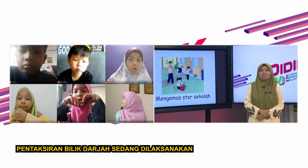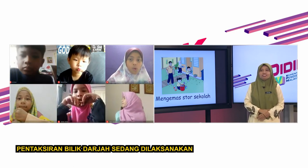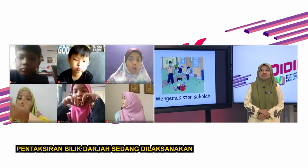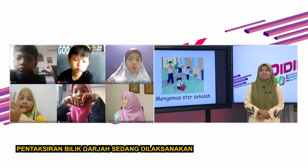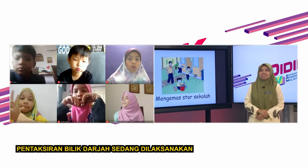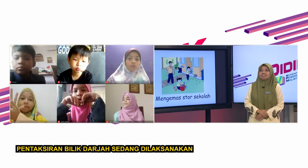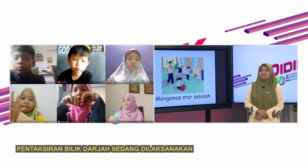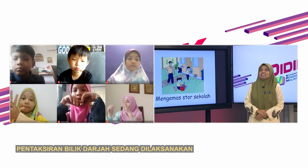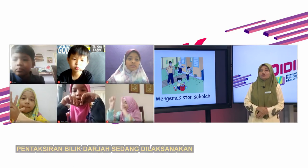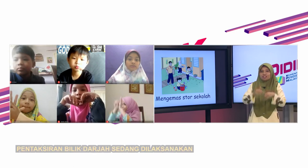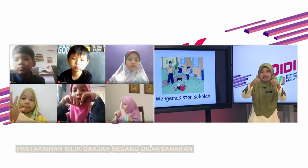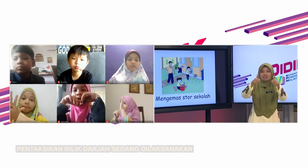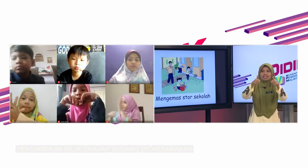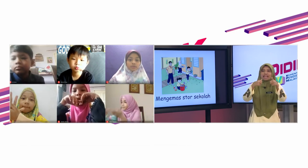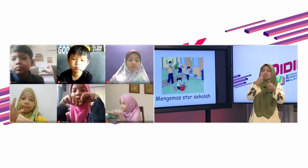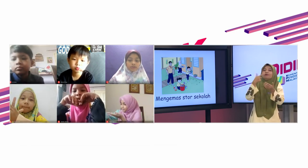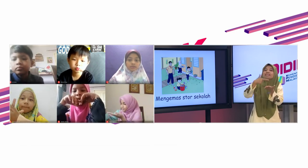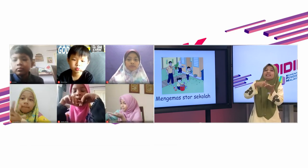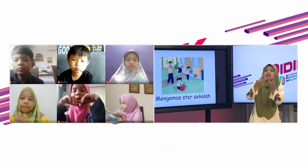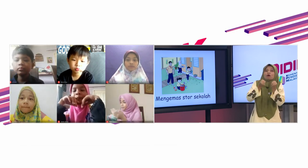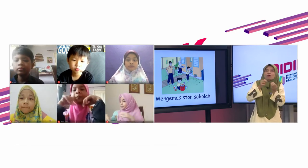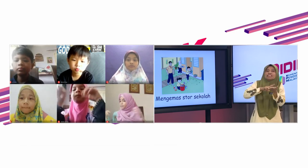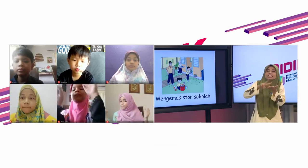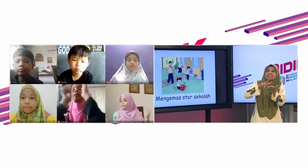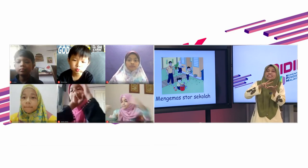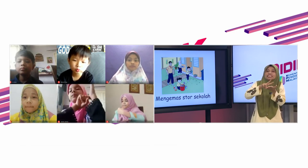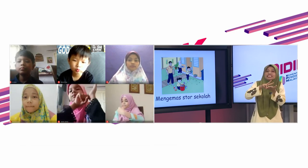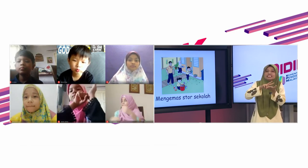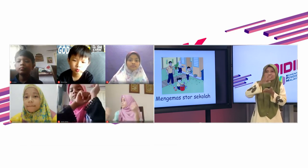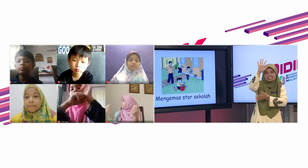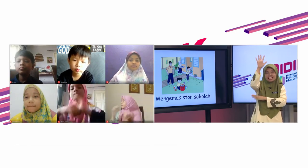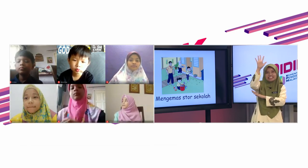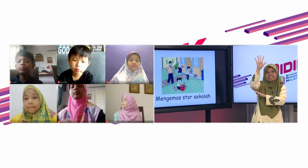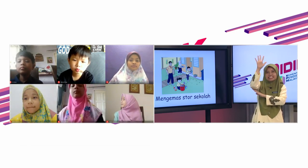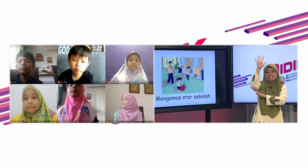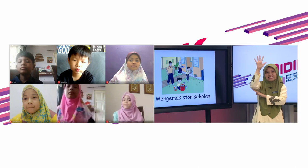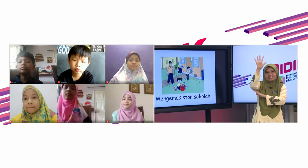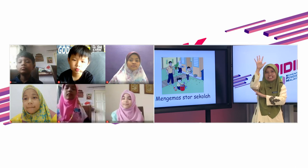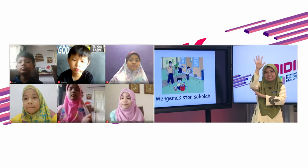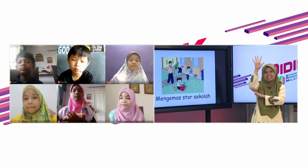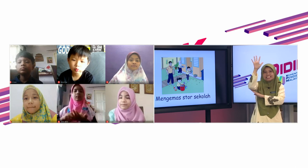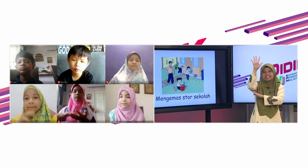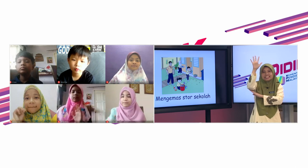Store. Sekolah. Okey, siapa lagi yang mahu baca? Angkat tangan.